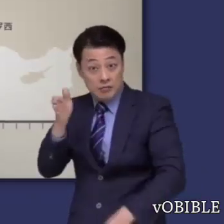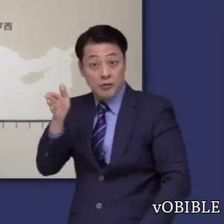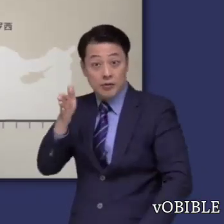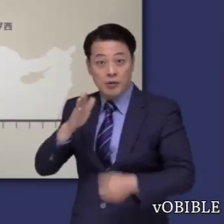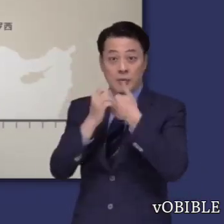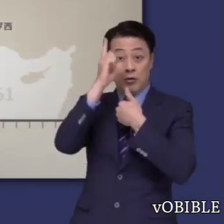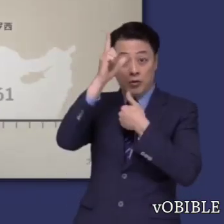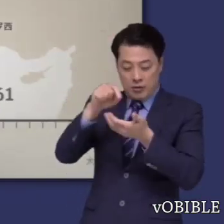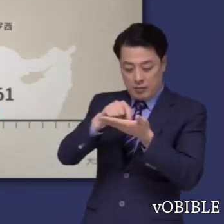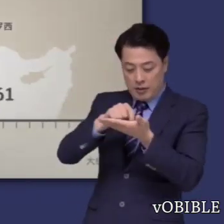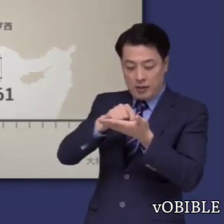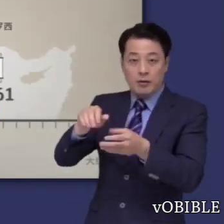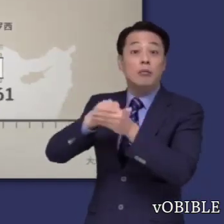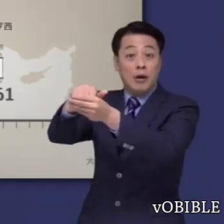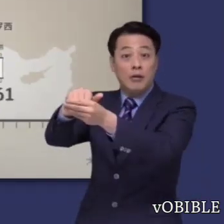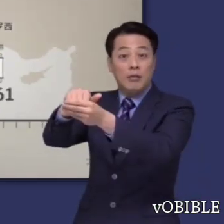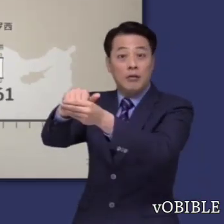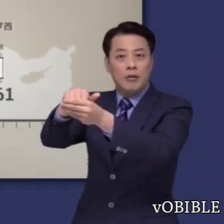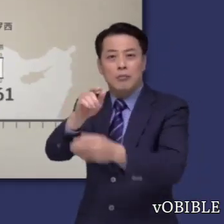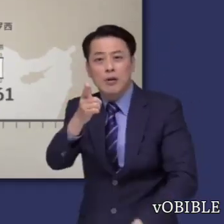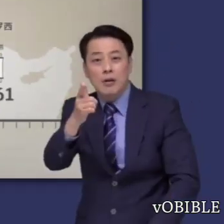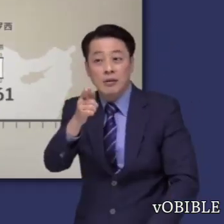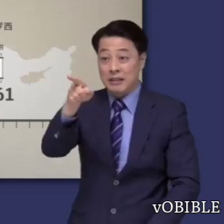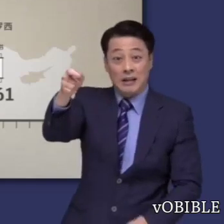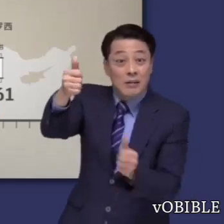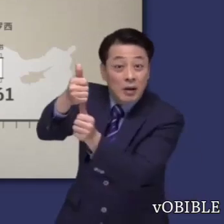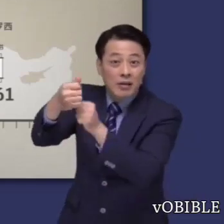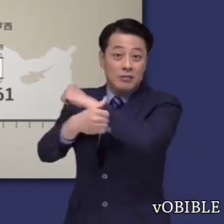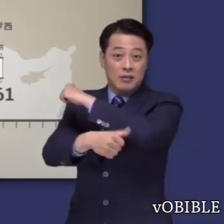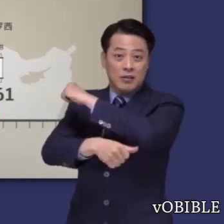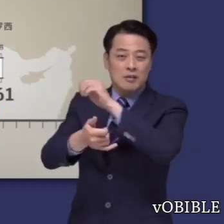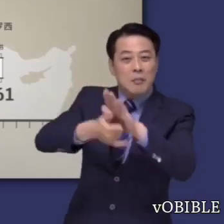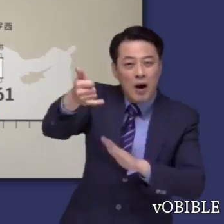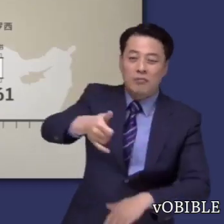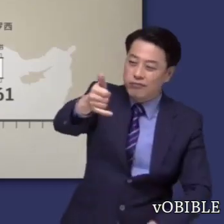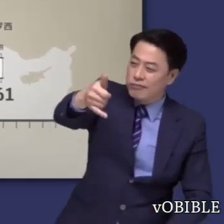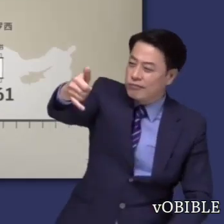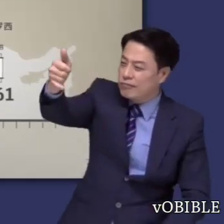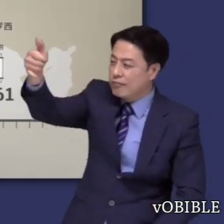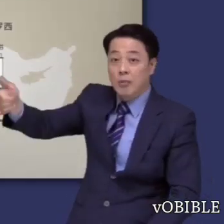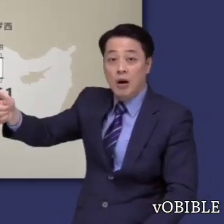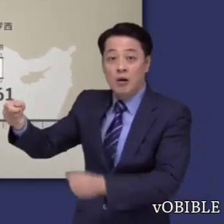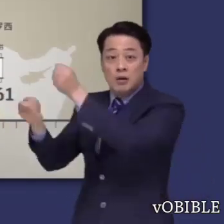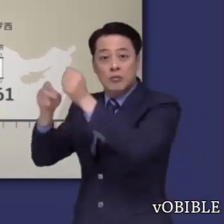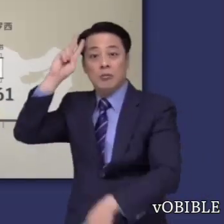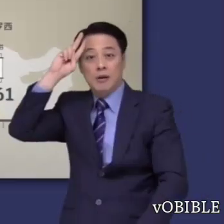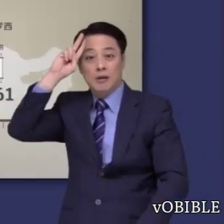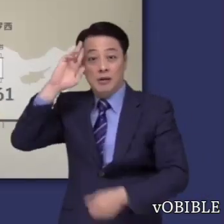大约公元60或61年，保罗在罗马因腓利门的奴隶奥尼西木写了这封